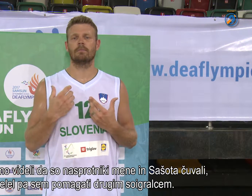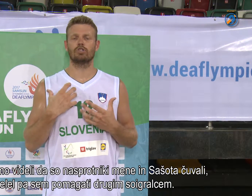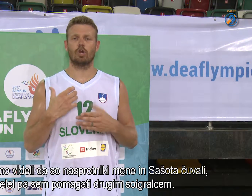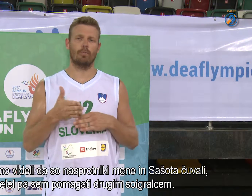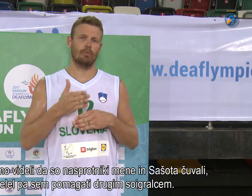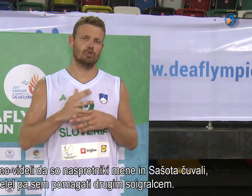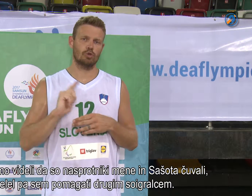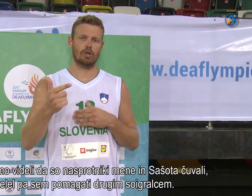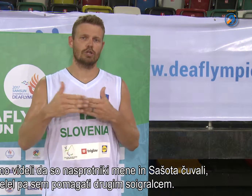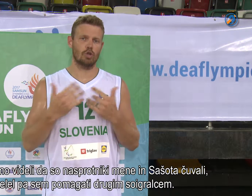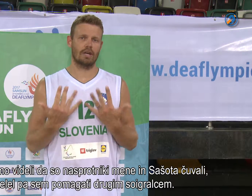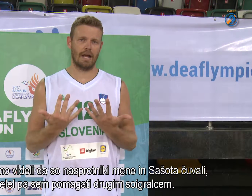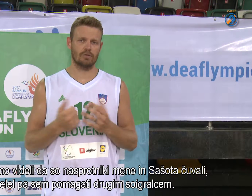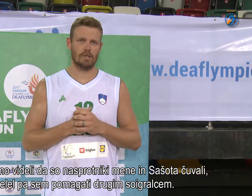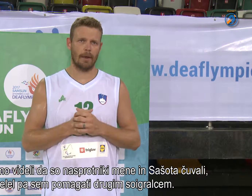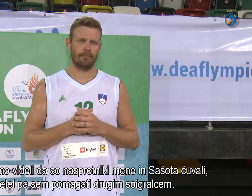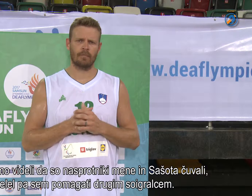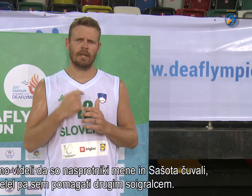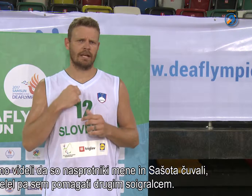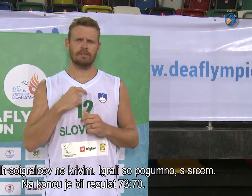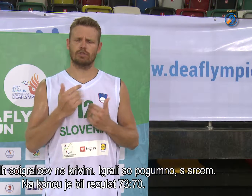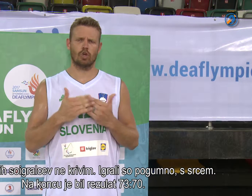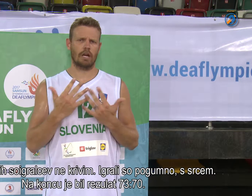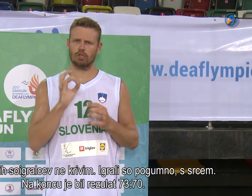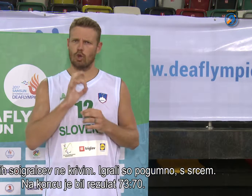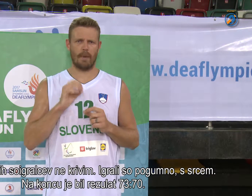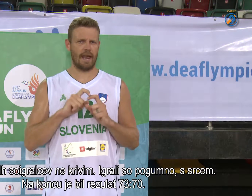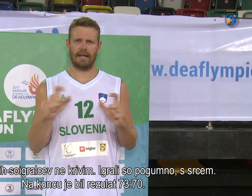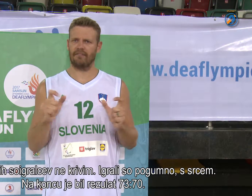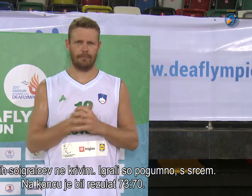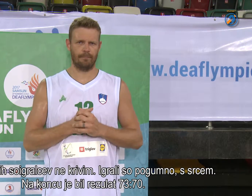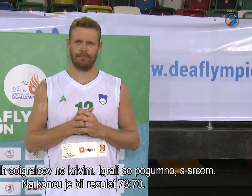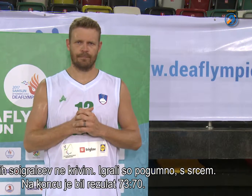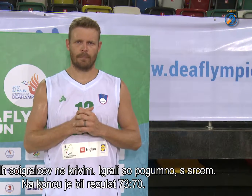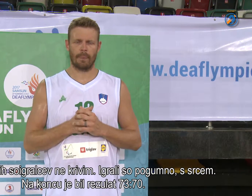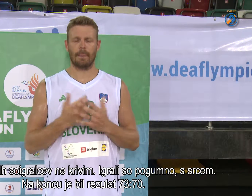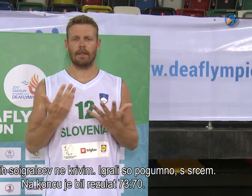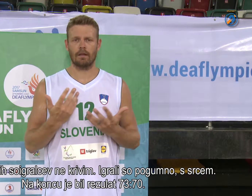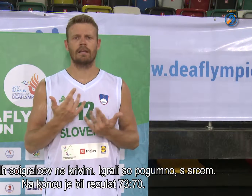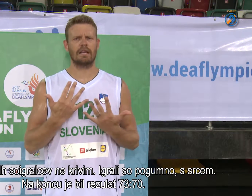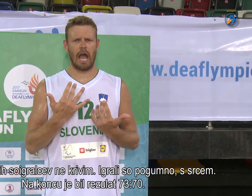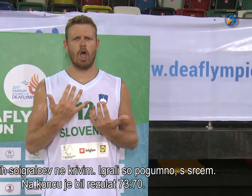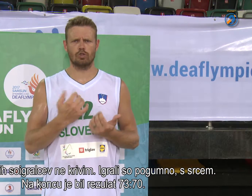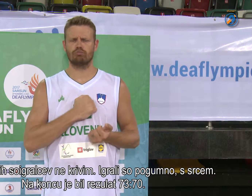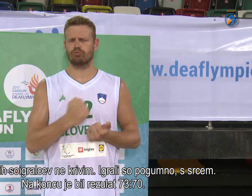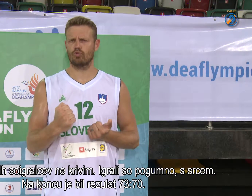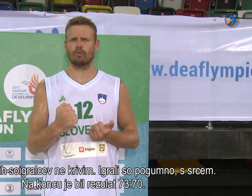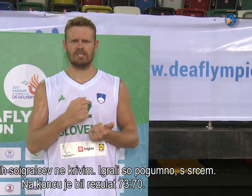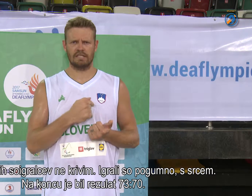Smotek je zelo čuval mene in Saša Lukiča in res smo rabili več soigralcev. Igrali